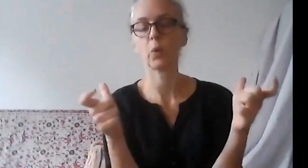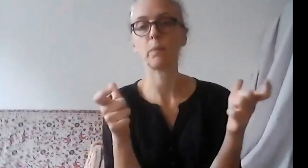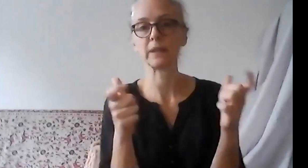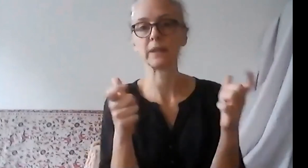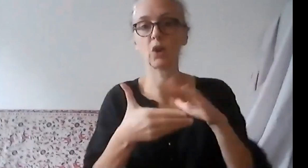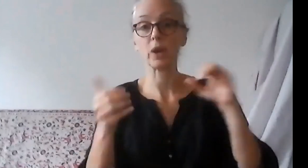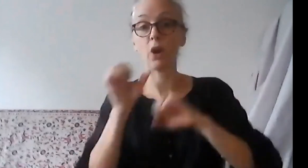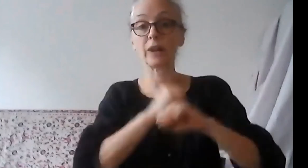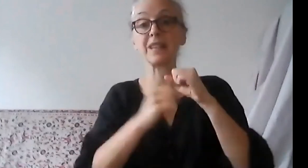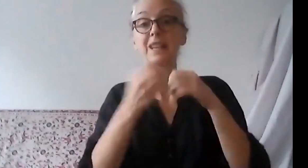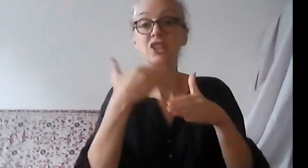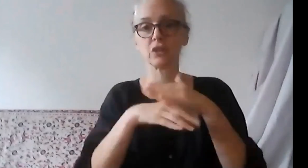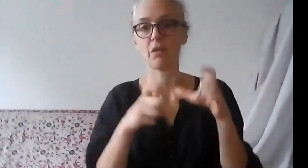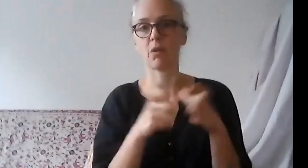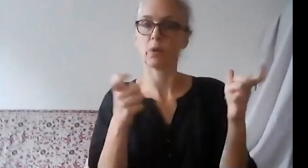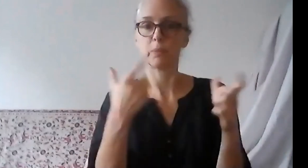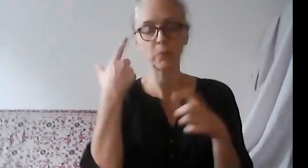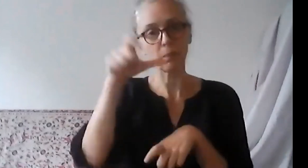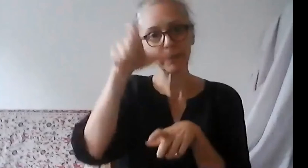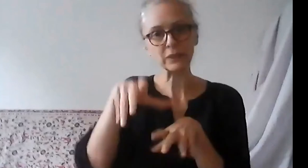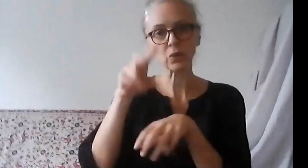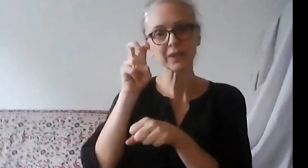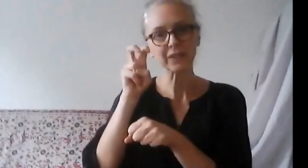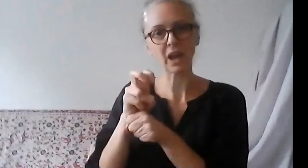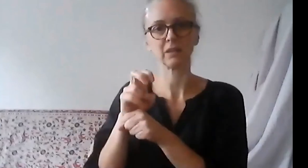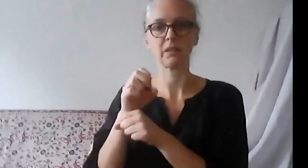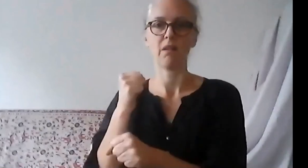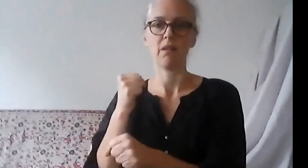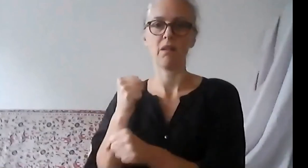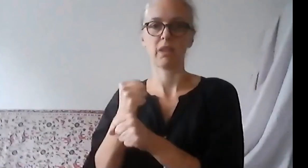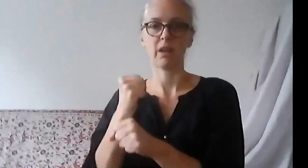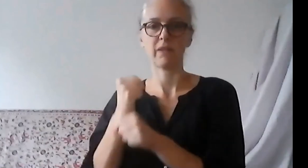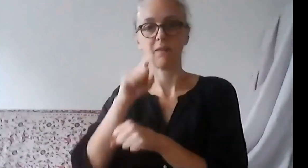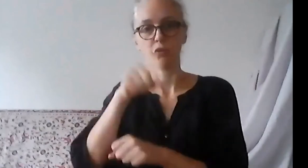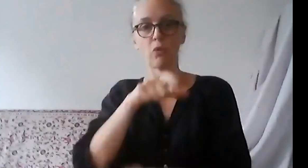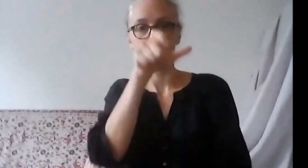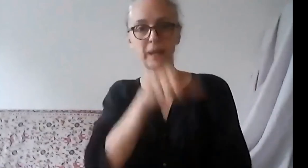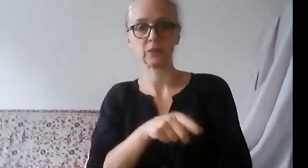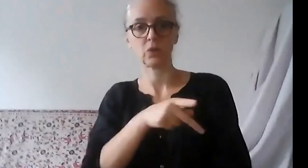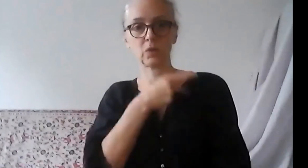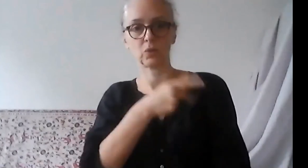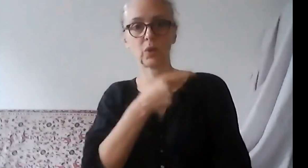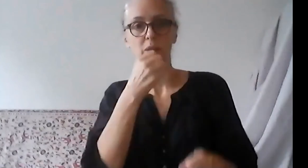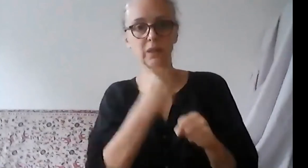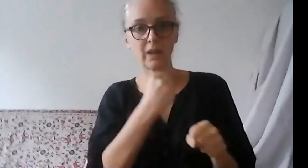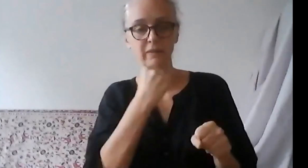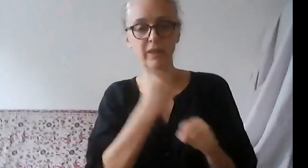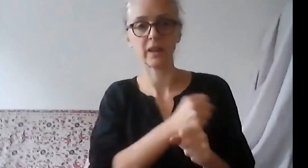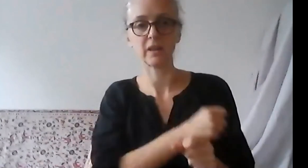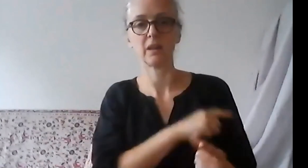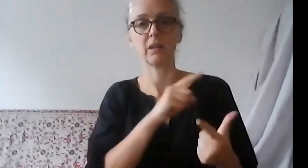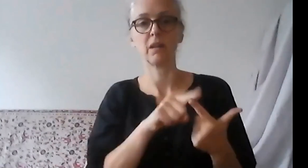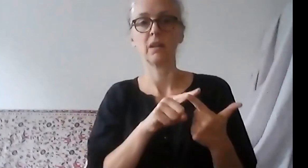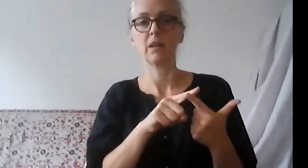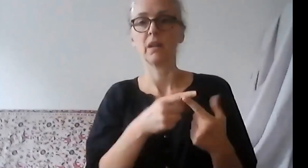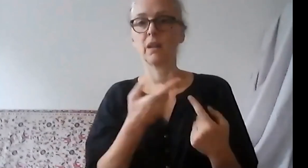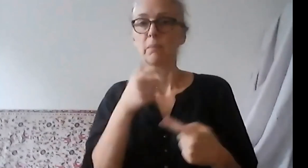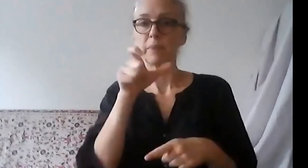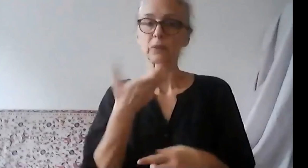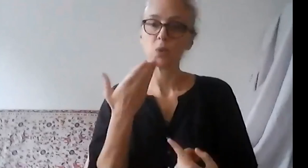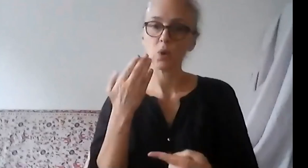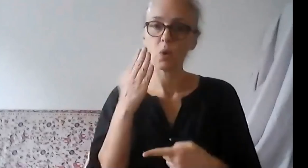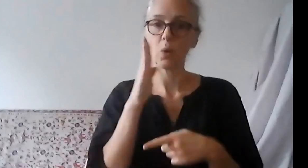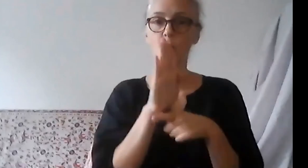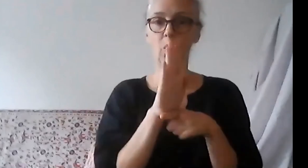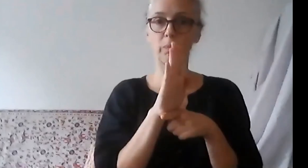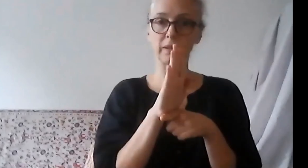être fort dans le maintien de l'emploi, il faut effectivement que le médecin du travail, que le représentant du salarié, donc